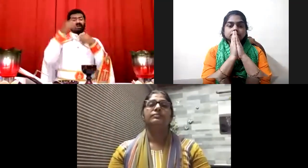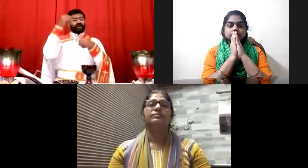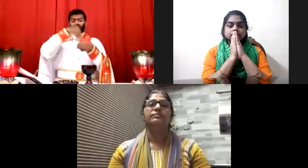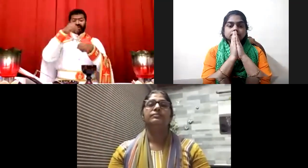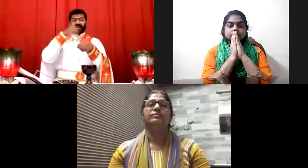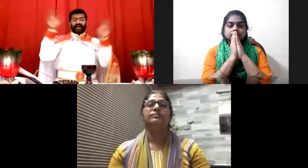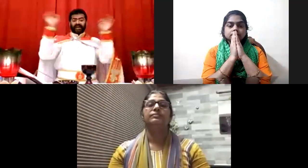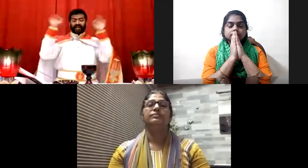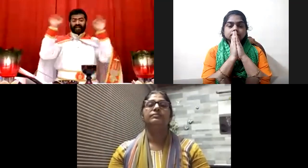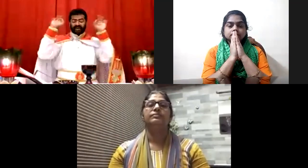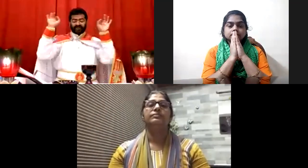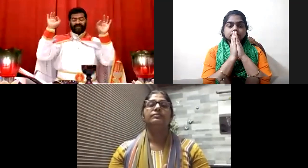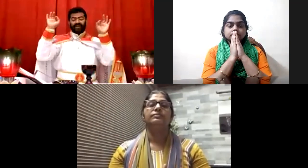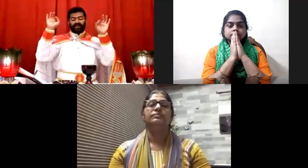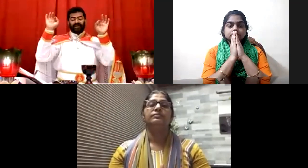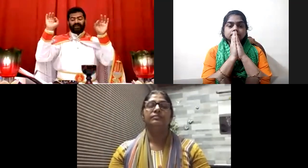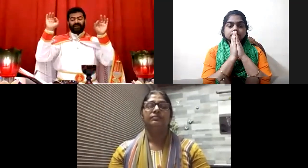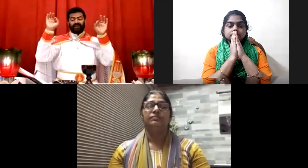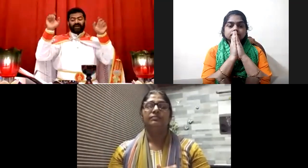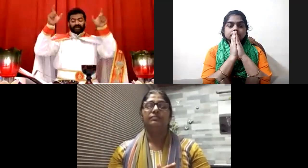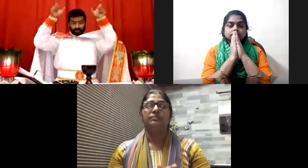പ്രലോഭനത്തിൽ വീഴാൻ ഇടയാവരുതേ.